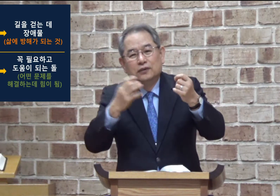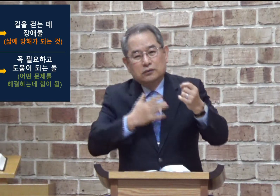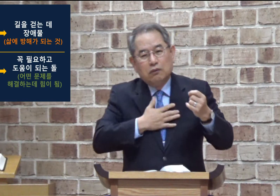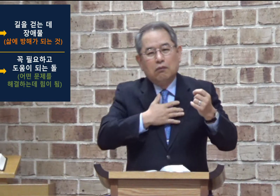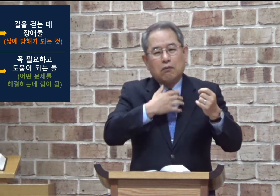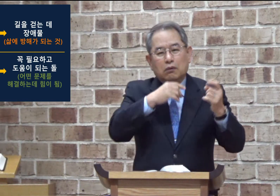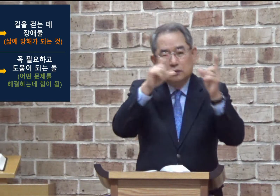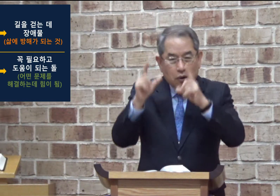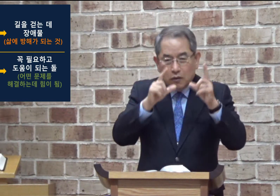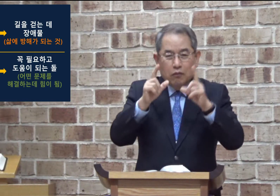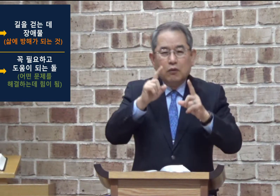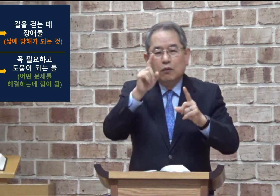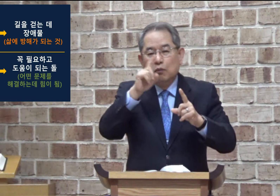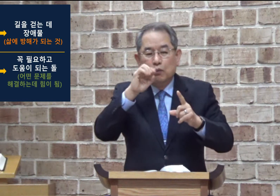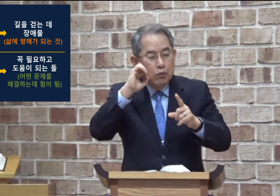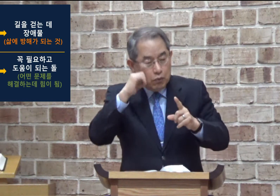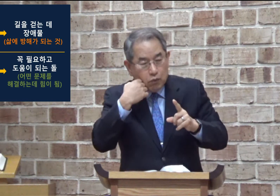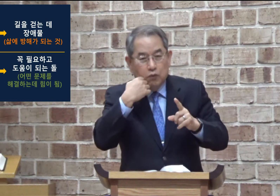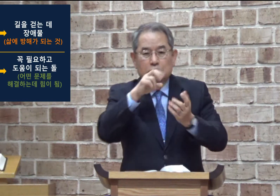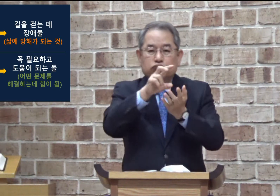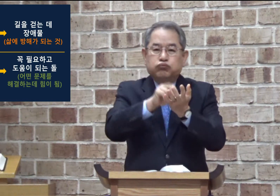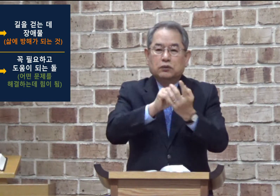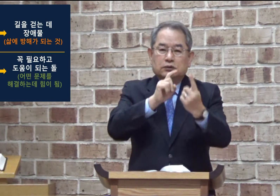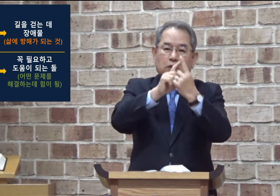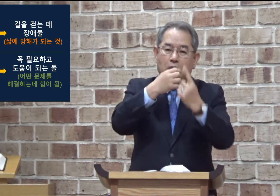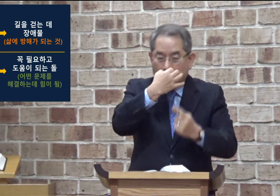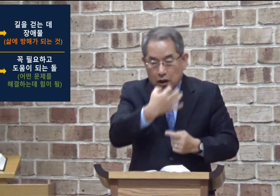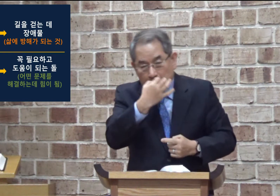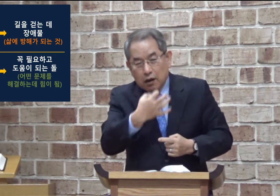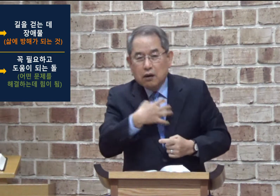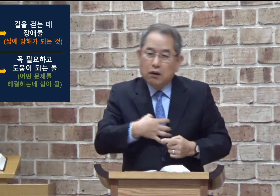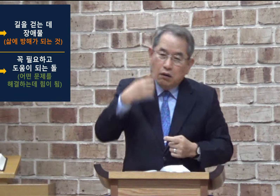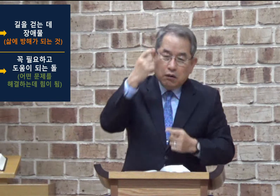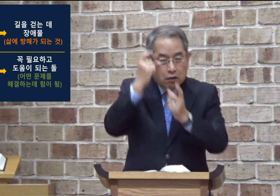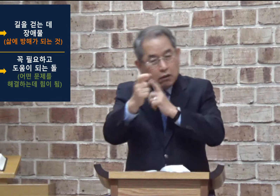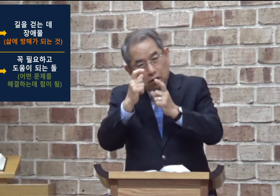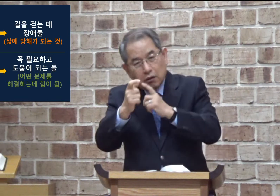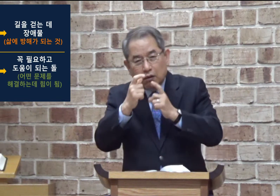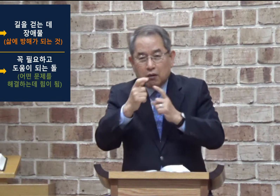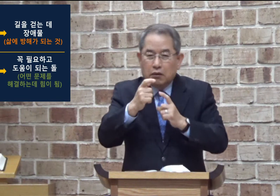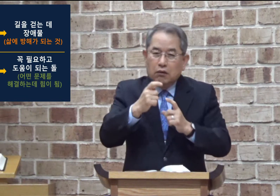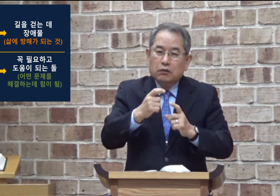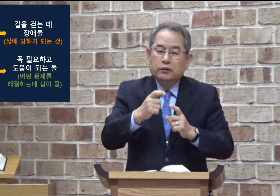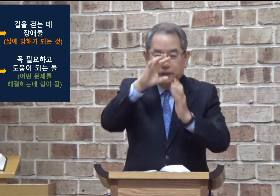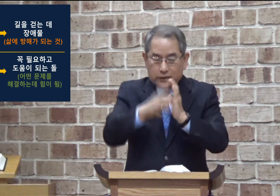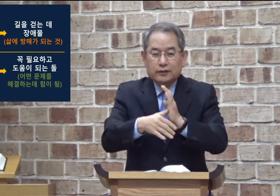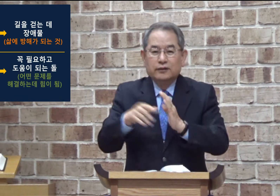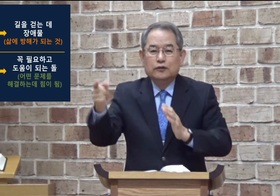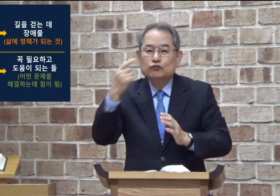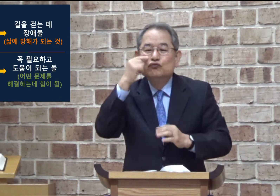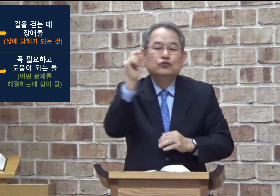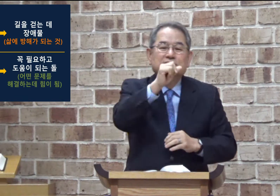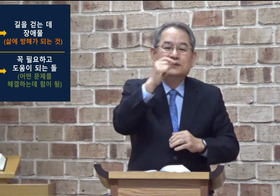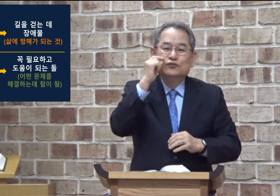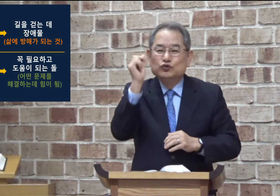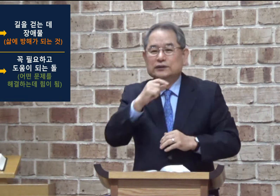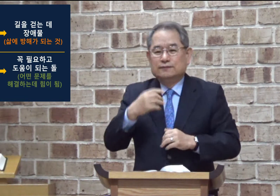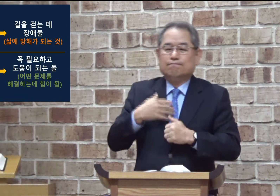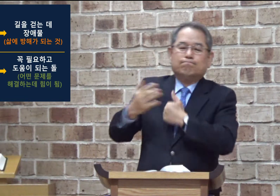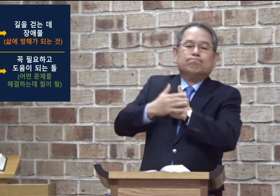눈치껏 도와주고, 걱정하지 마, 내가 너를 도와줄게, 해결해 줄게, 이렇게 도움을 주어서